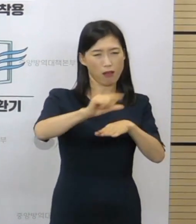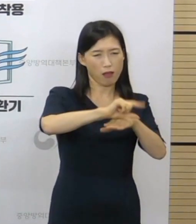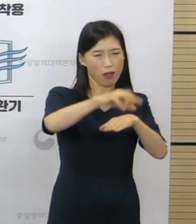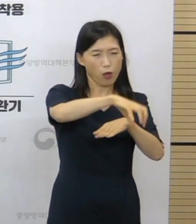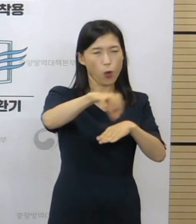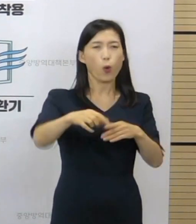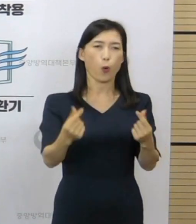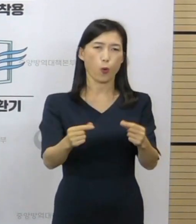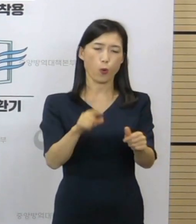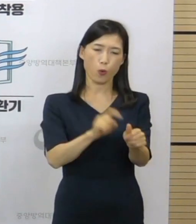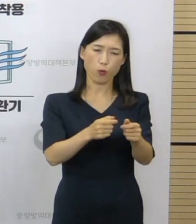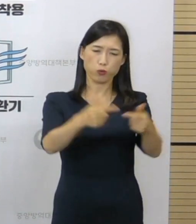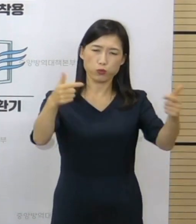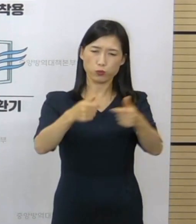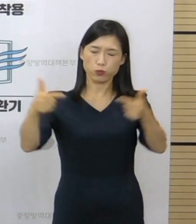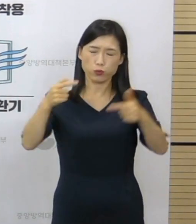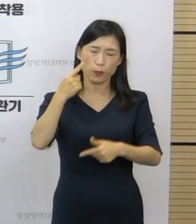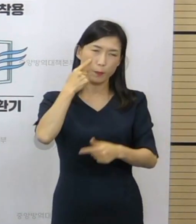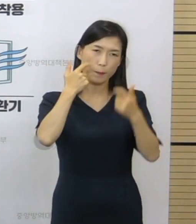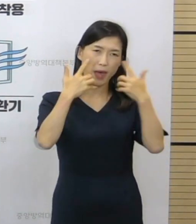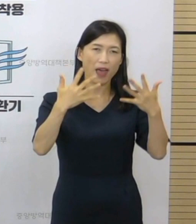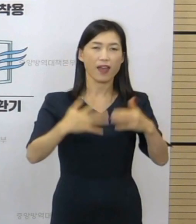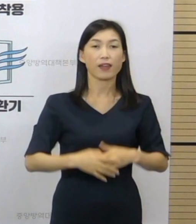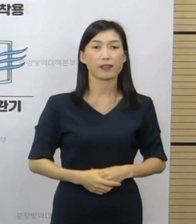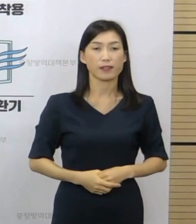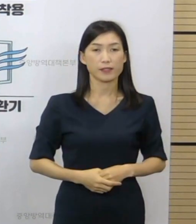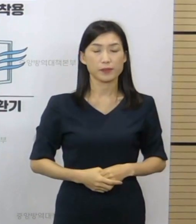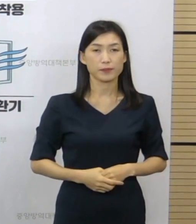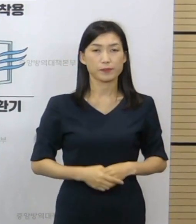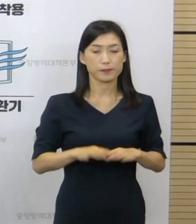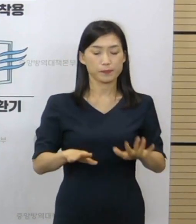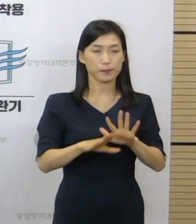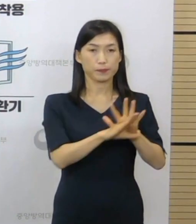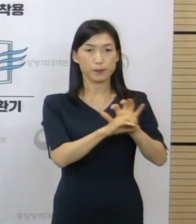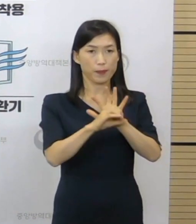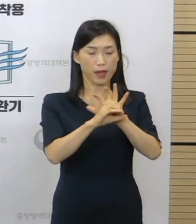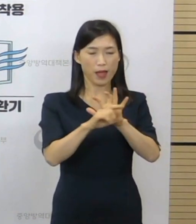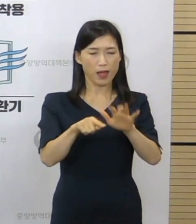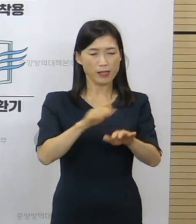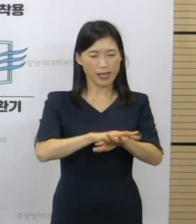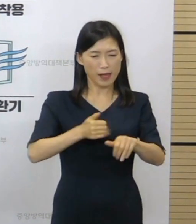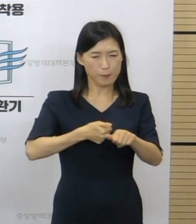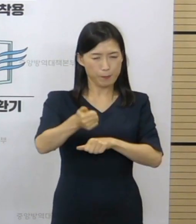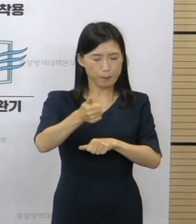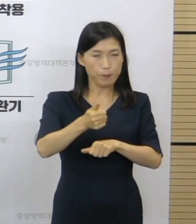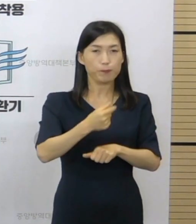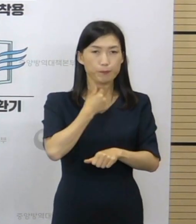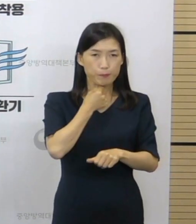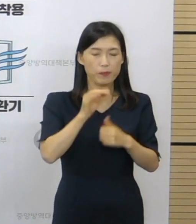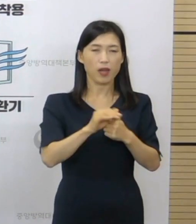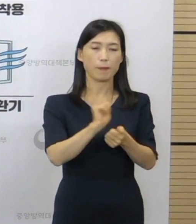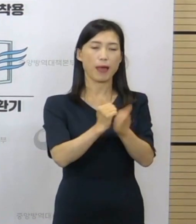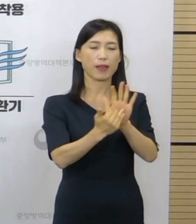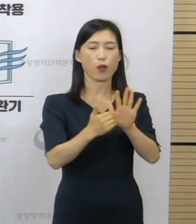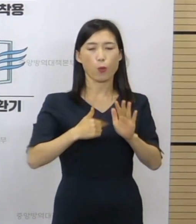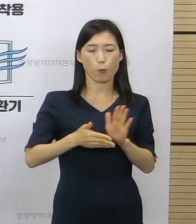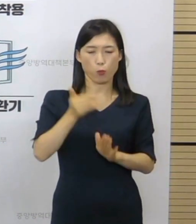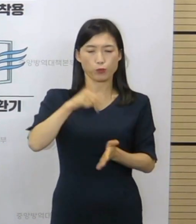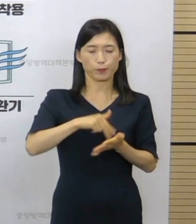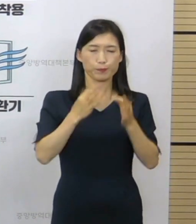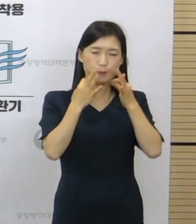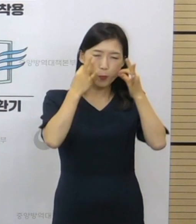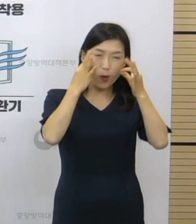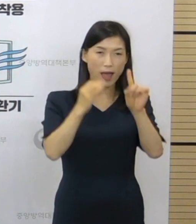확진 증가세가 이어지고 있습니다 코로나 이룰 1구를 극복하기 위해서는 방역당국 의 노력과 함께